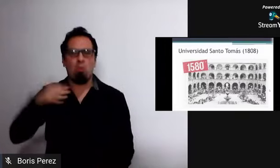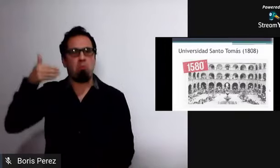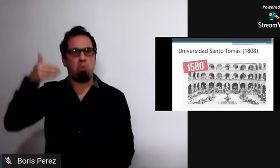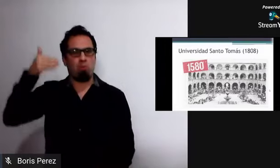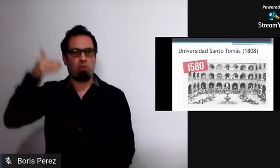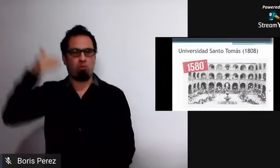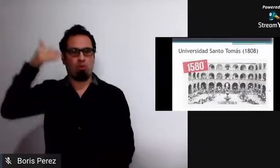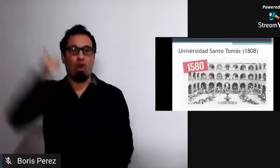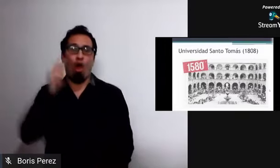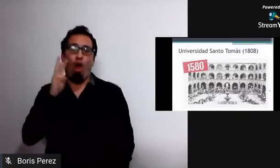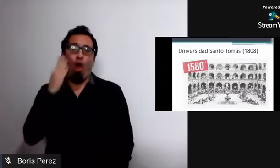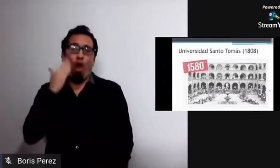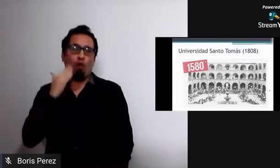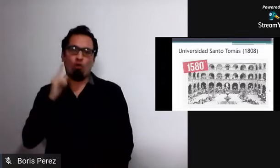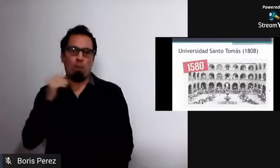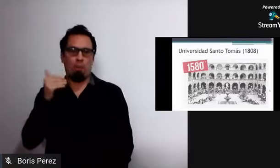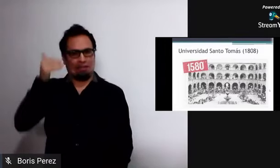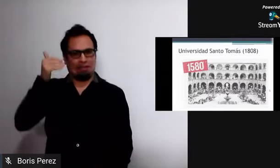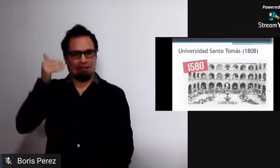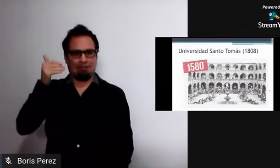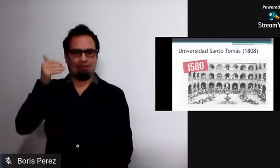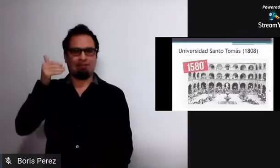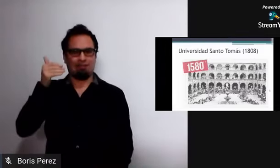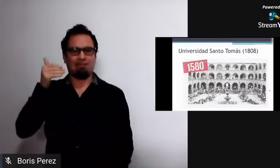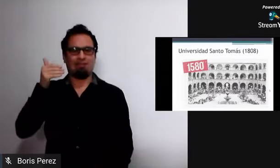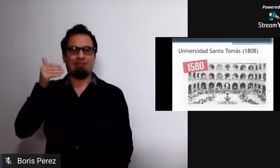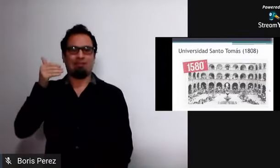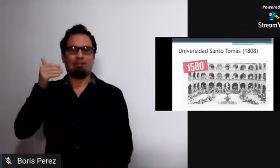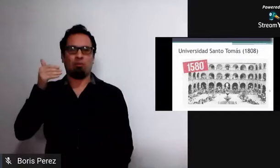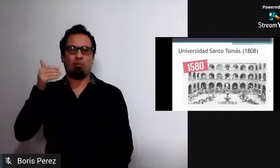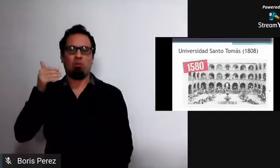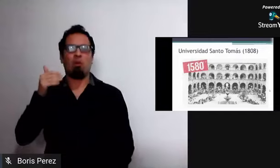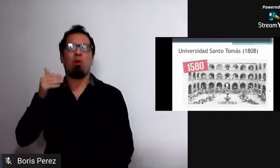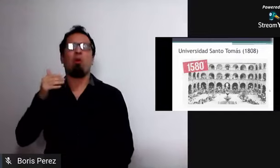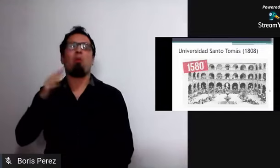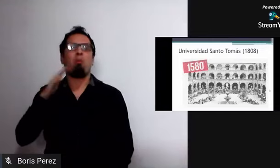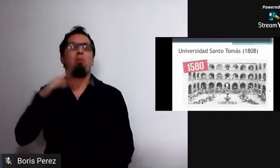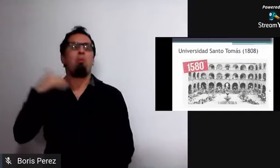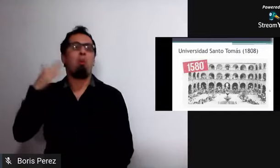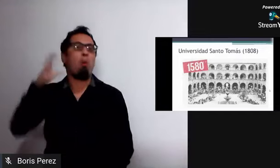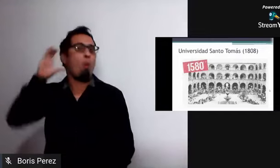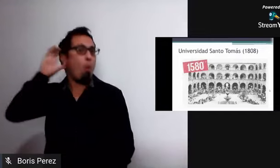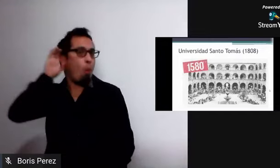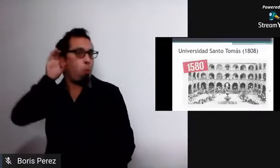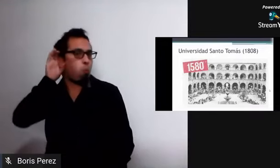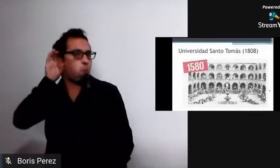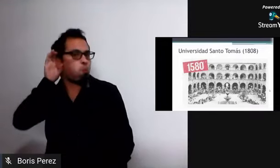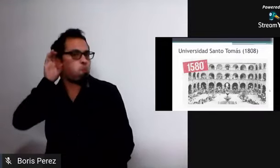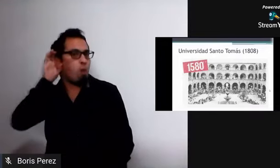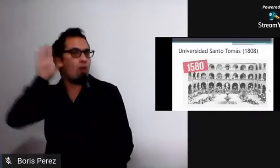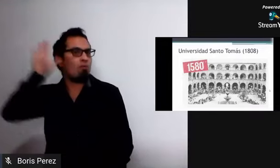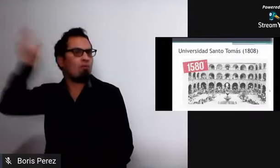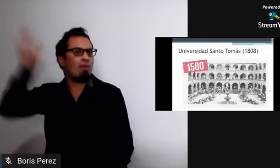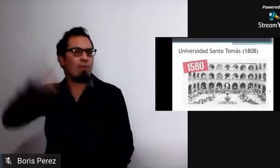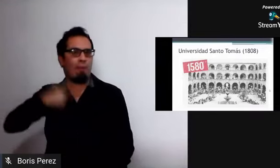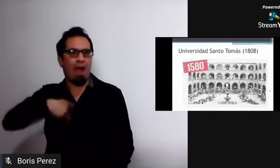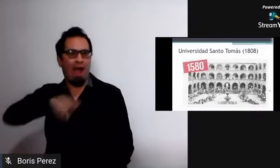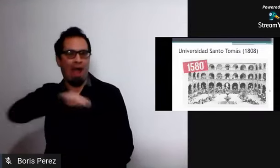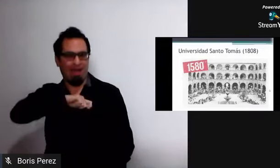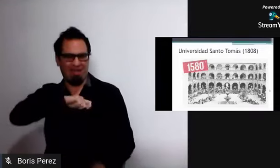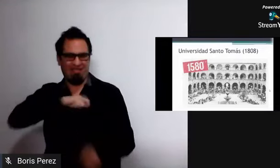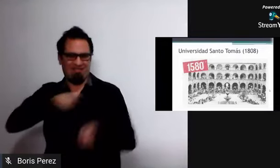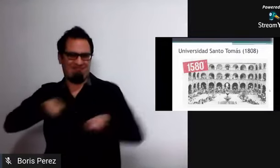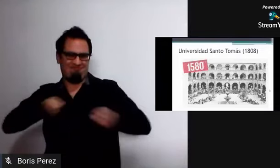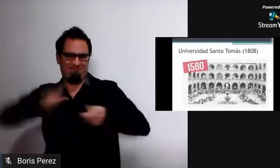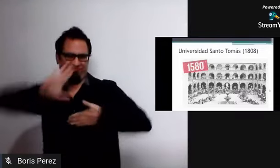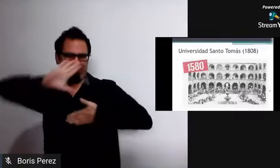de leyes, de letras y de derechos. Lo hizo ya cuando estaba más